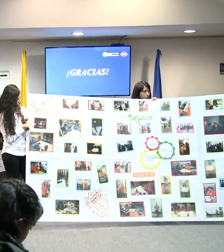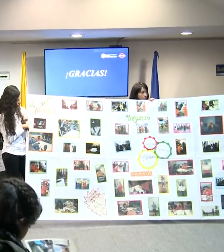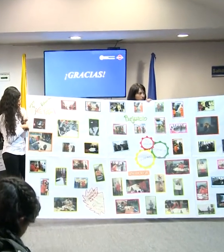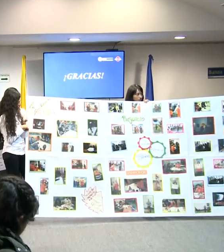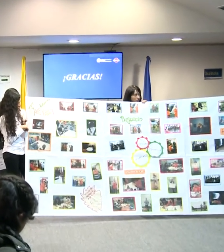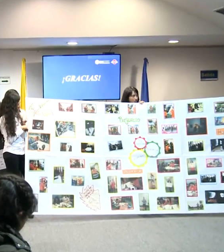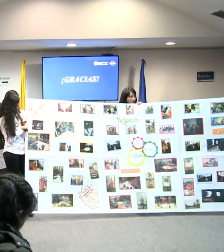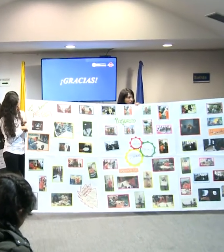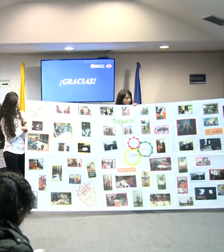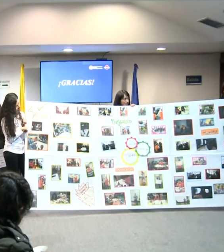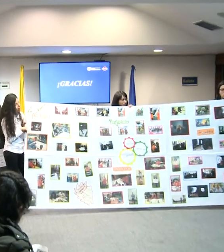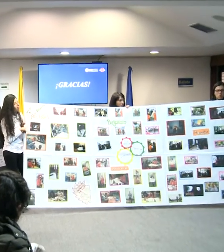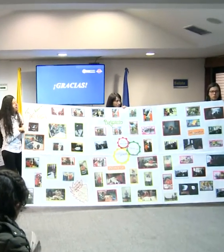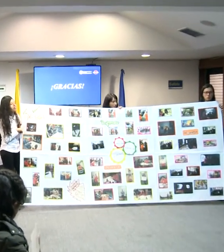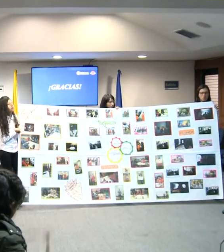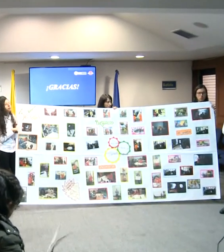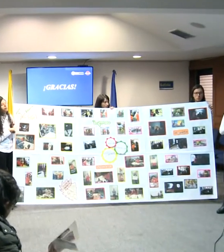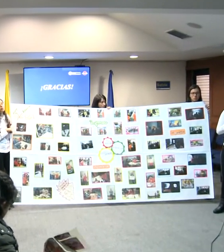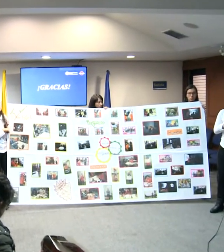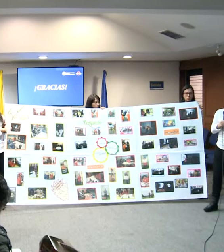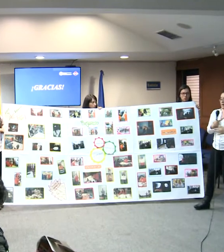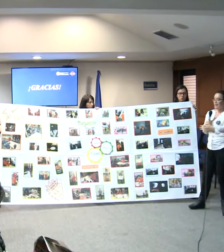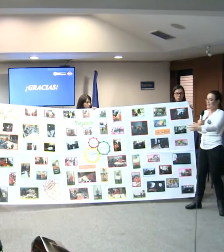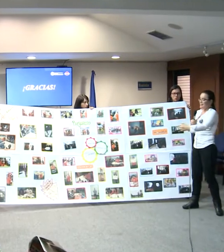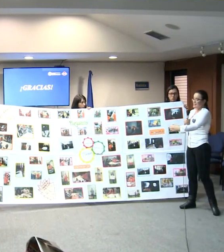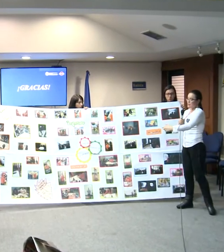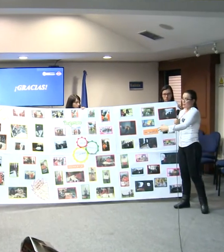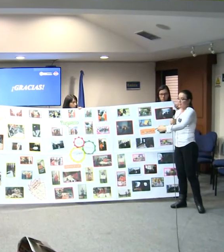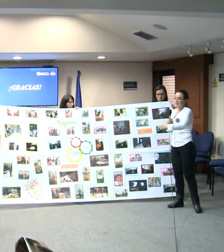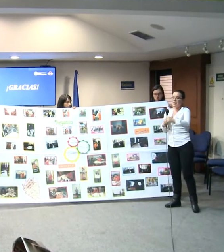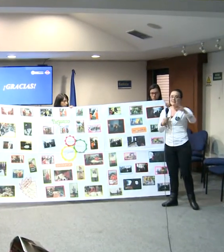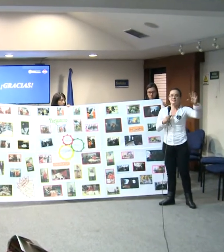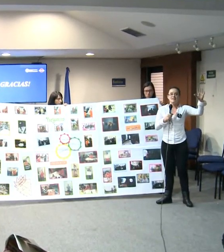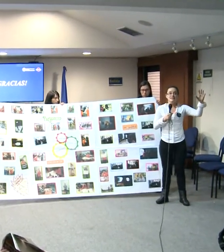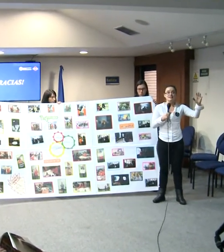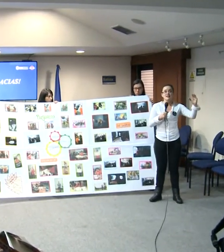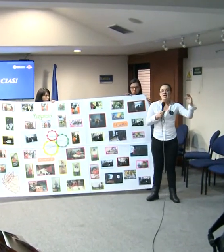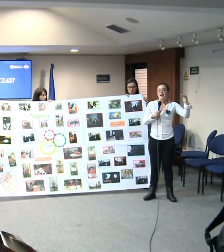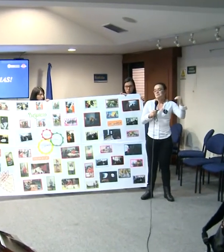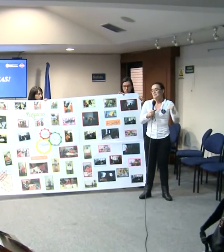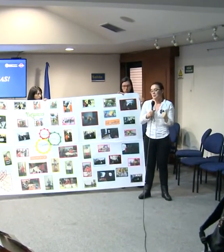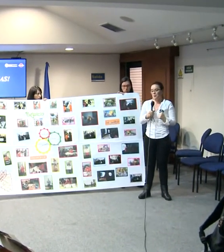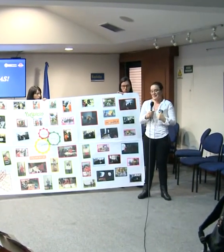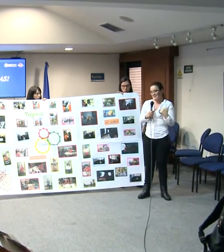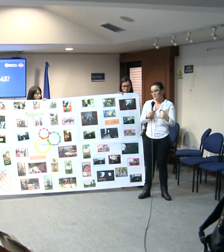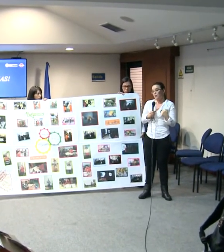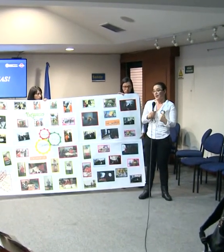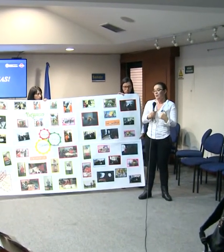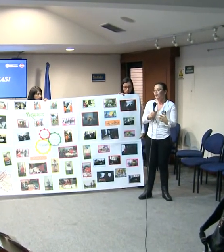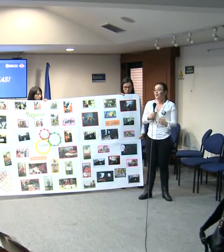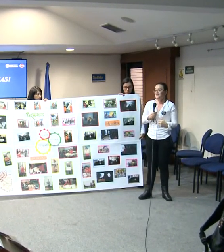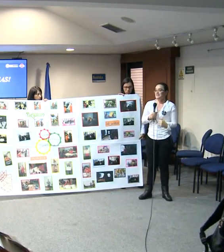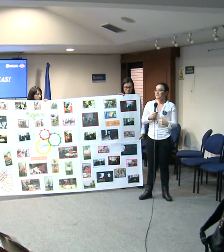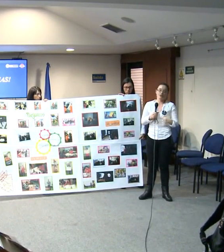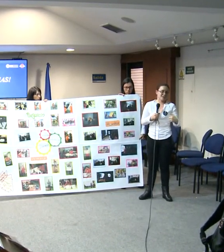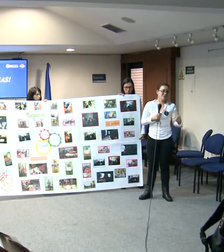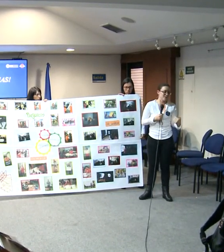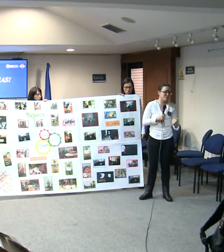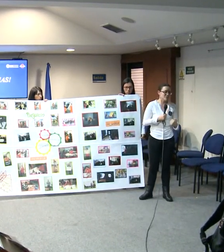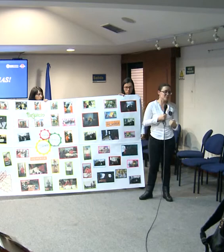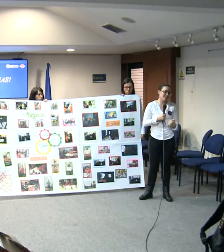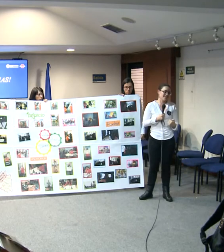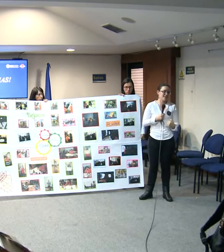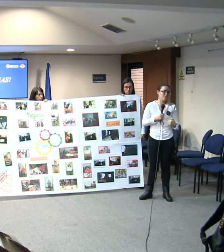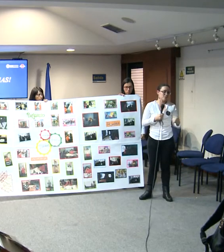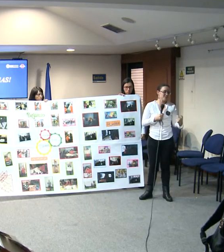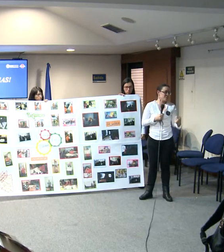experimentos, ¿sí? A llegar a decirles a ellos, no, venga, desde la astronomía, las estrellas. Y pues fue un poco difícil, porque después